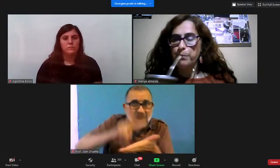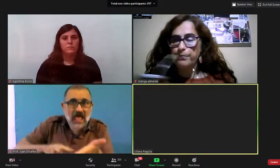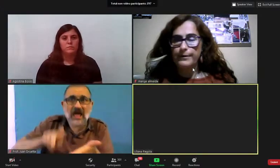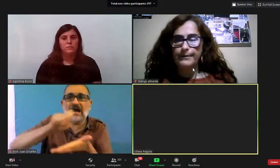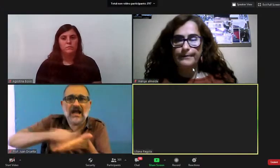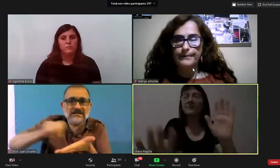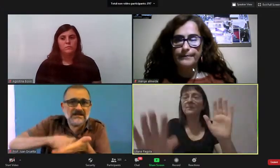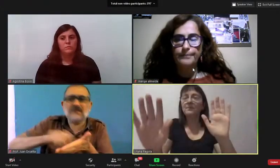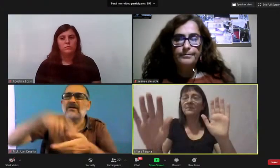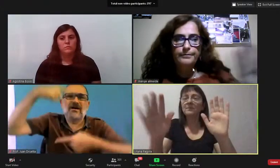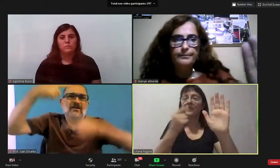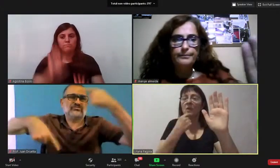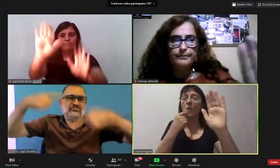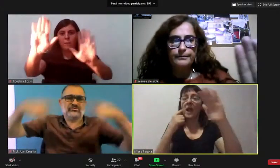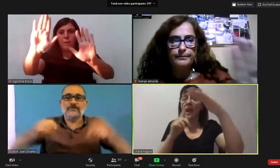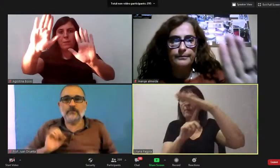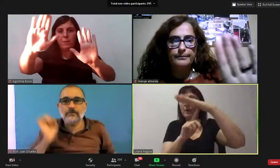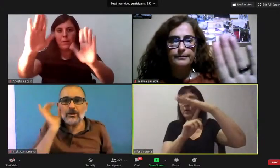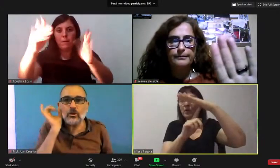Juan.